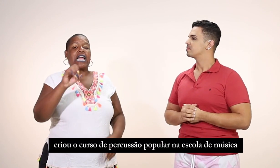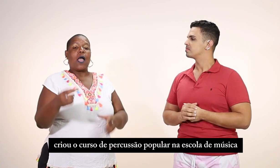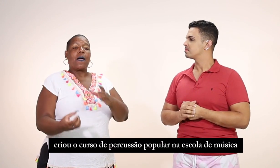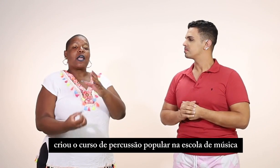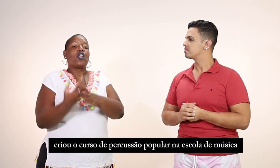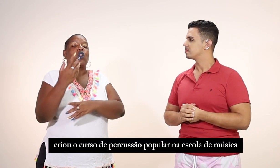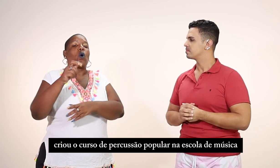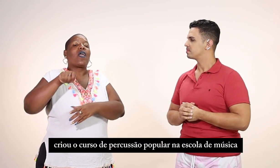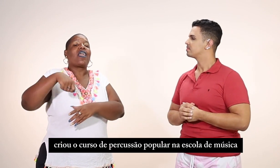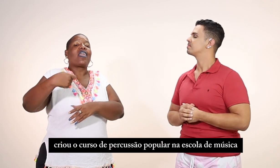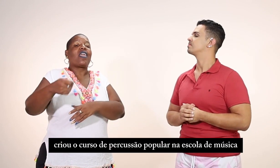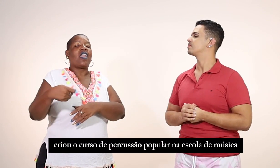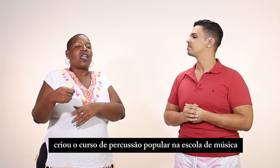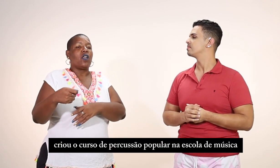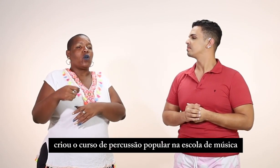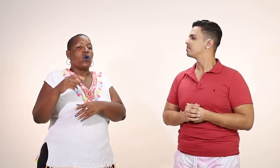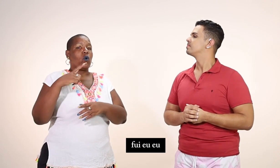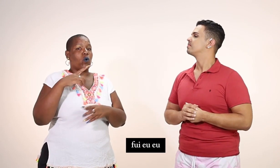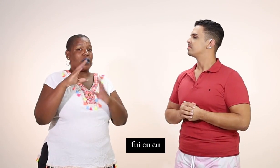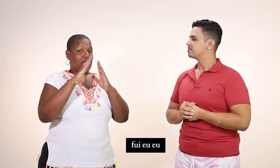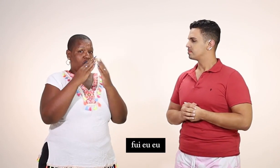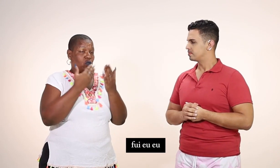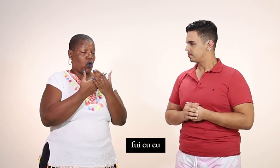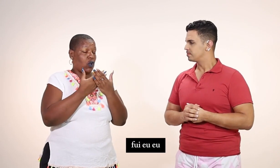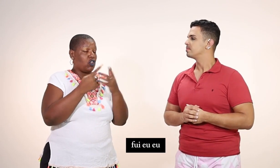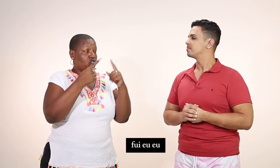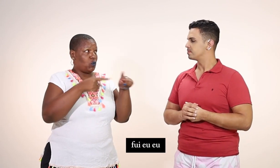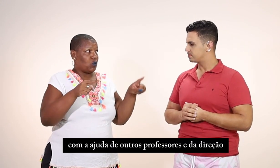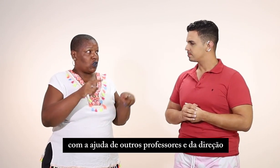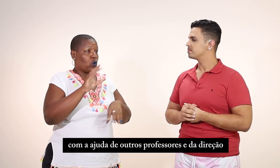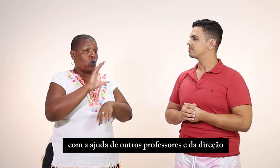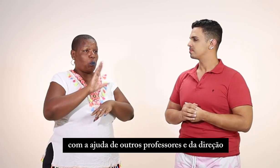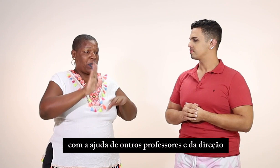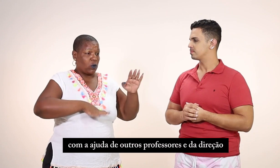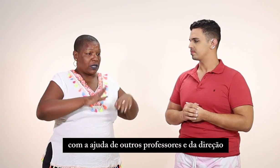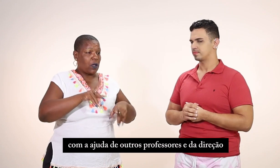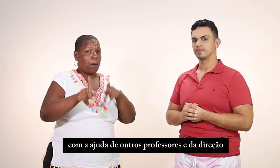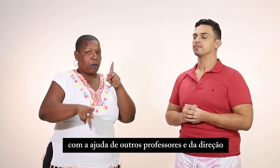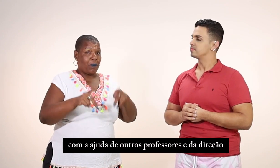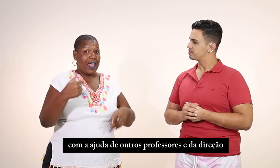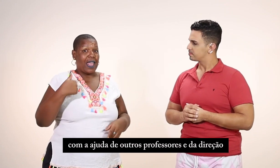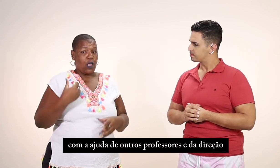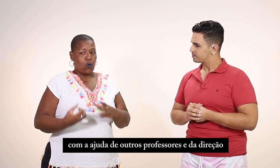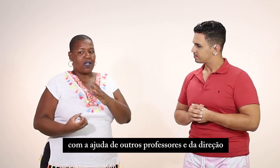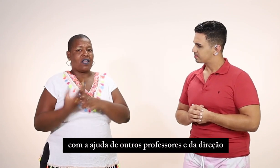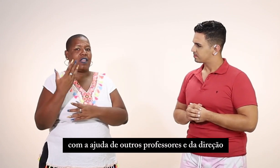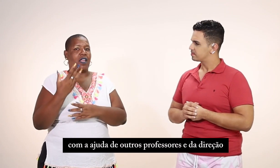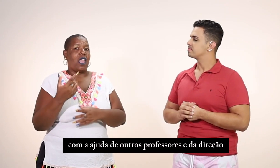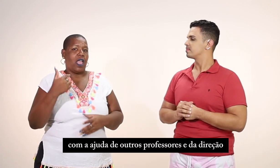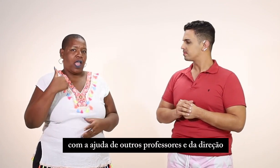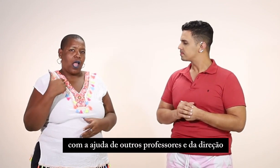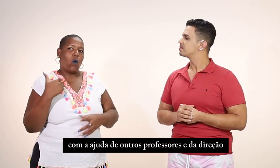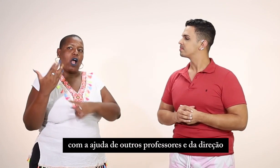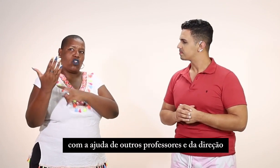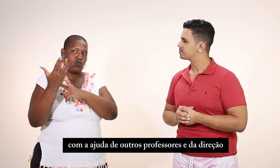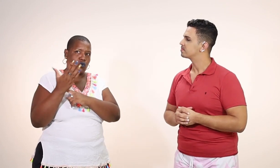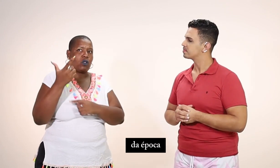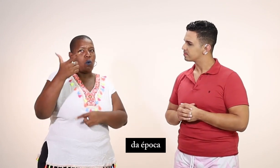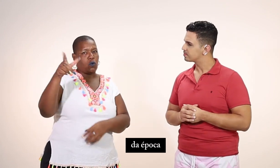curso de percussão popular na escola de música fui eu. Eu, com a ajuda de outros professores e da direção da época